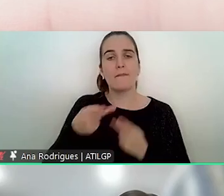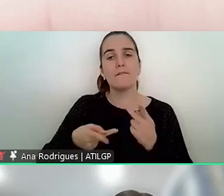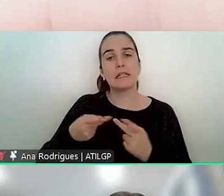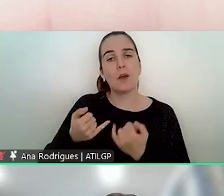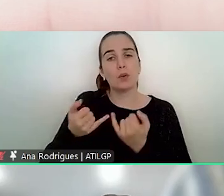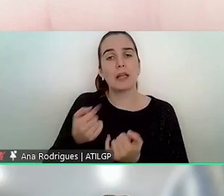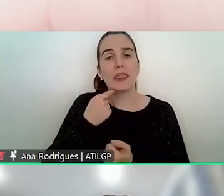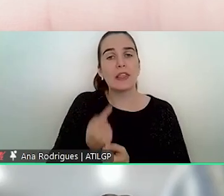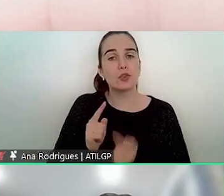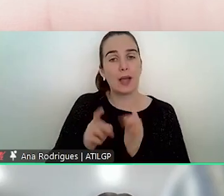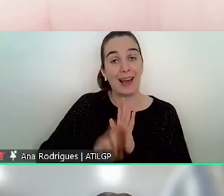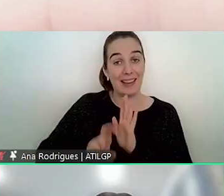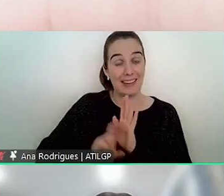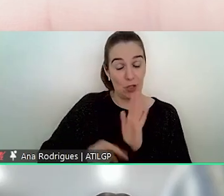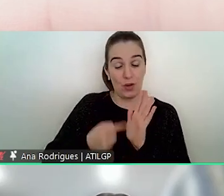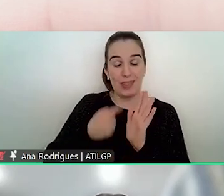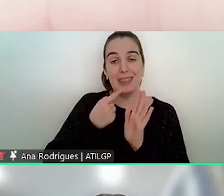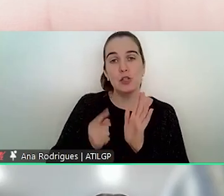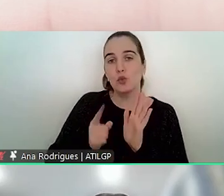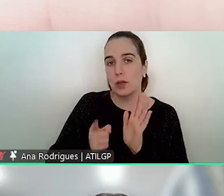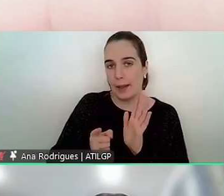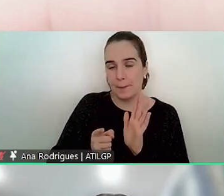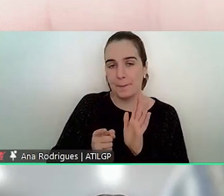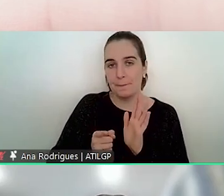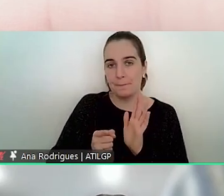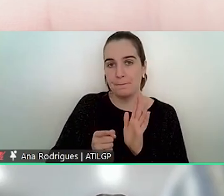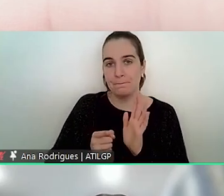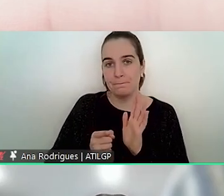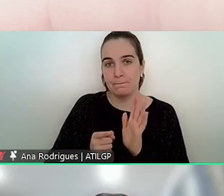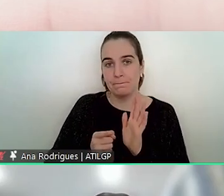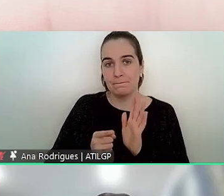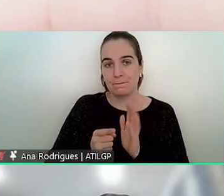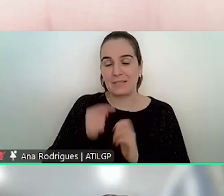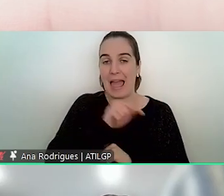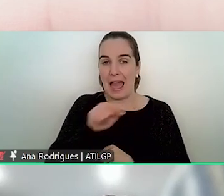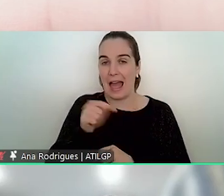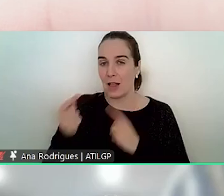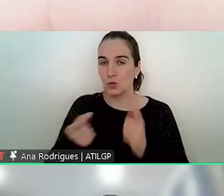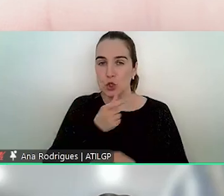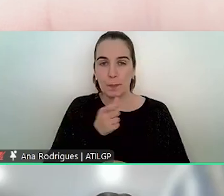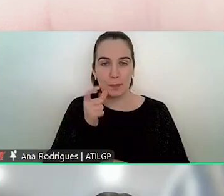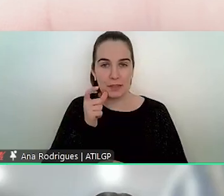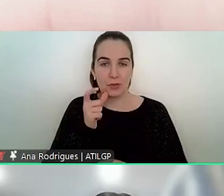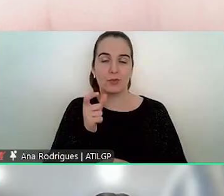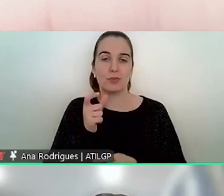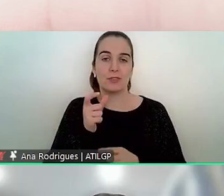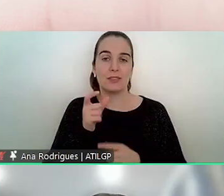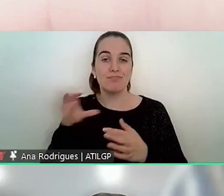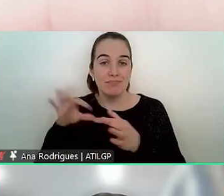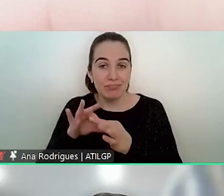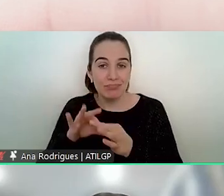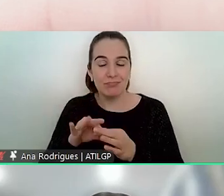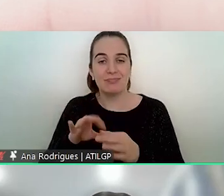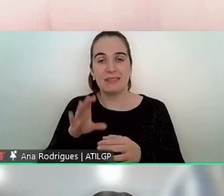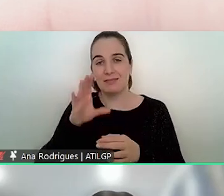se destacou e se acabou por verificar que se calhar algum destes compromissos não tinham mesmo a ver com a administração